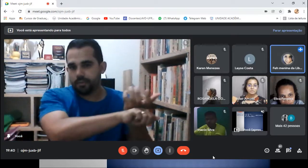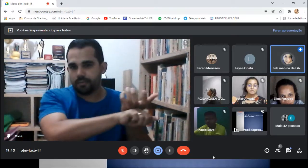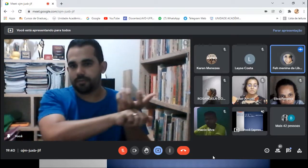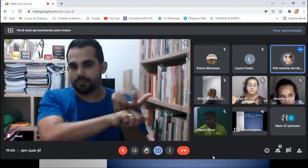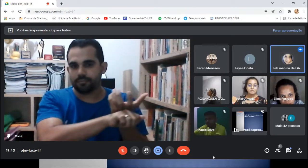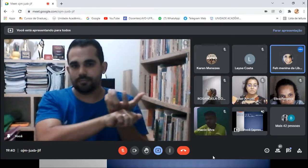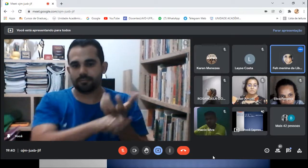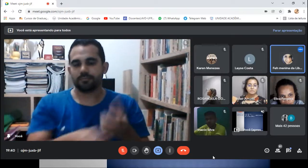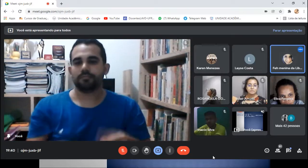tópico,